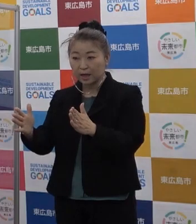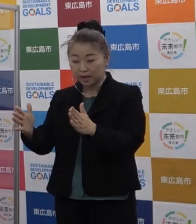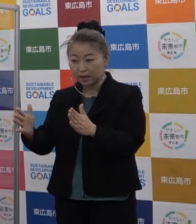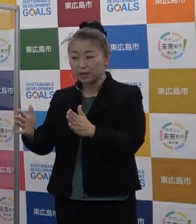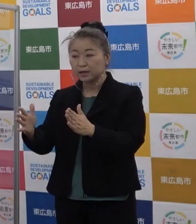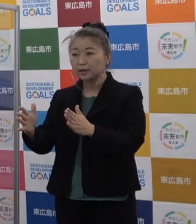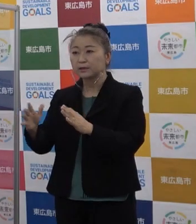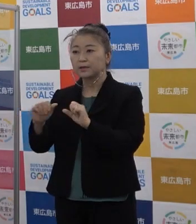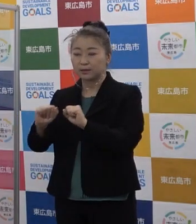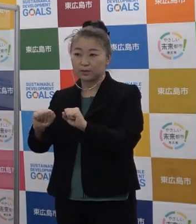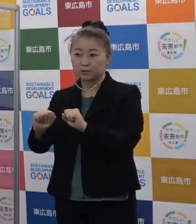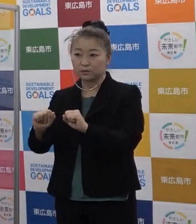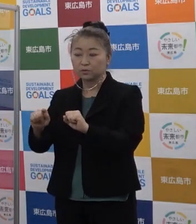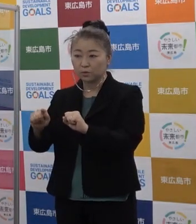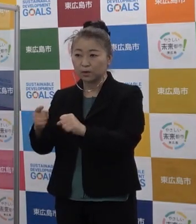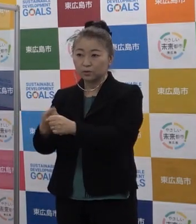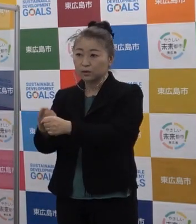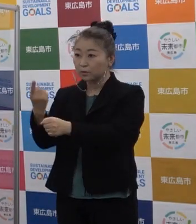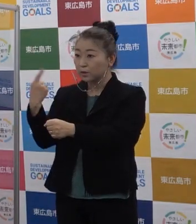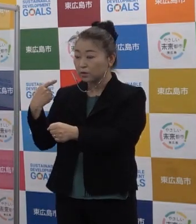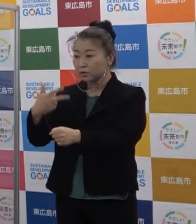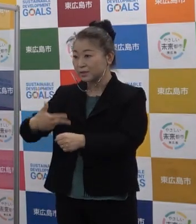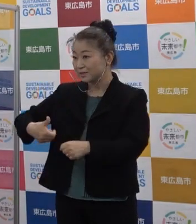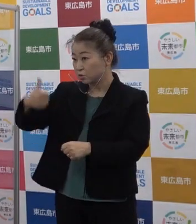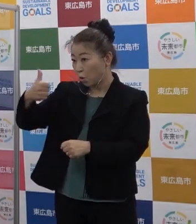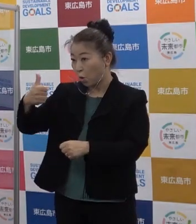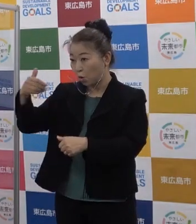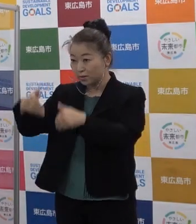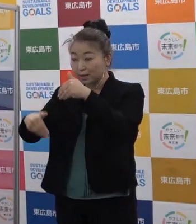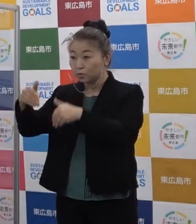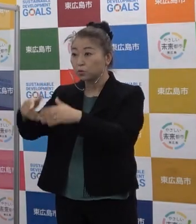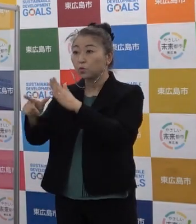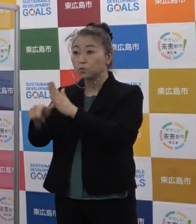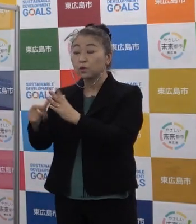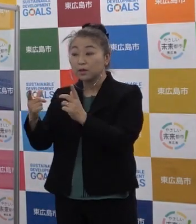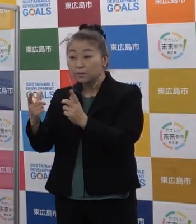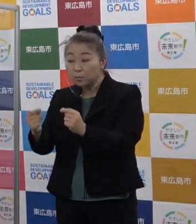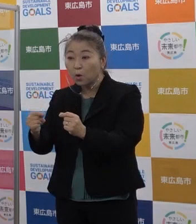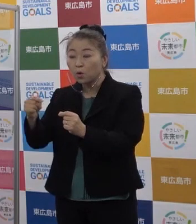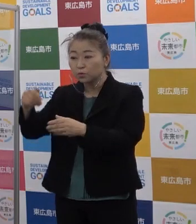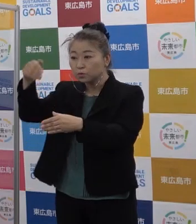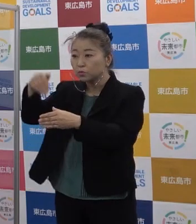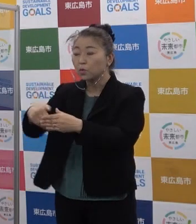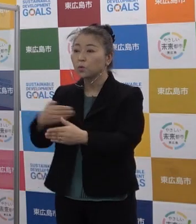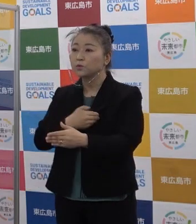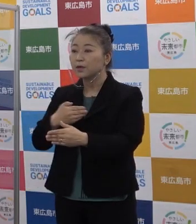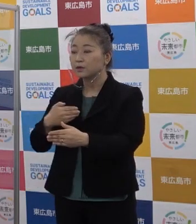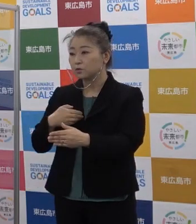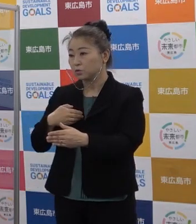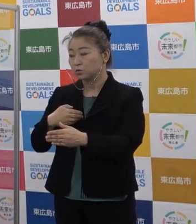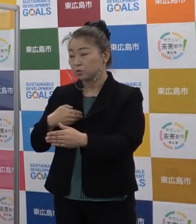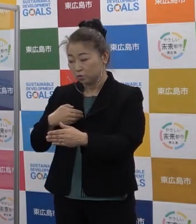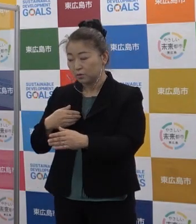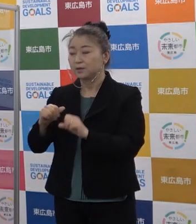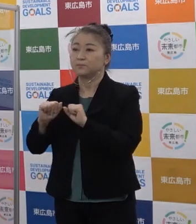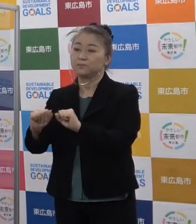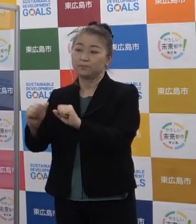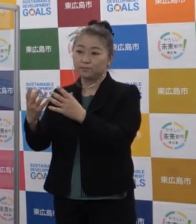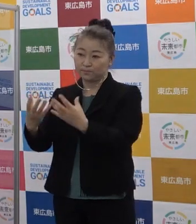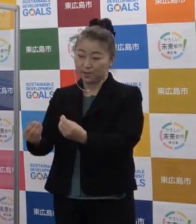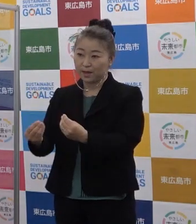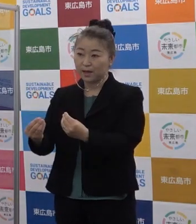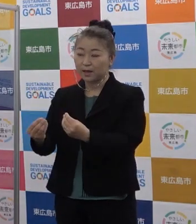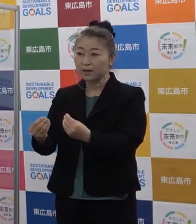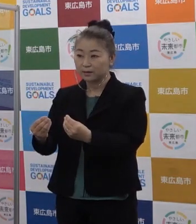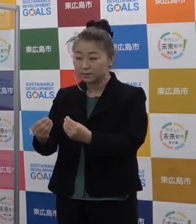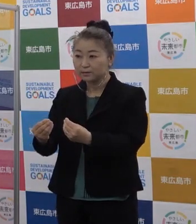は昨年の市長選から富士グランでの投票もしていただくようにしましたけれども、市内でも投票